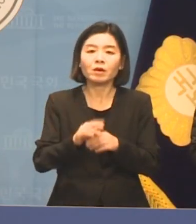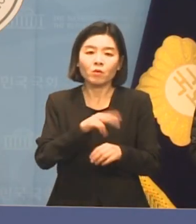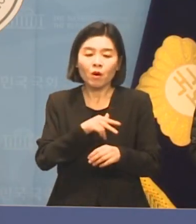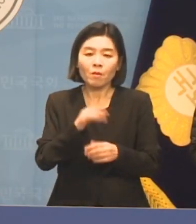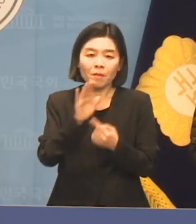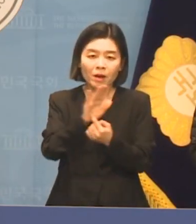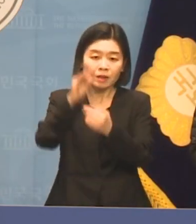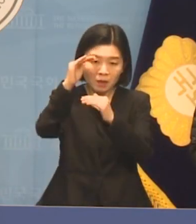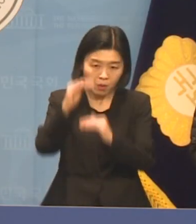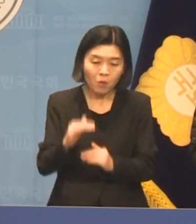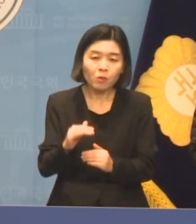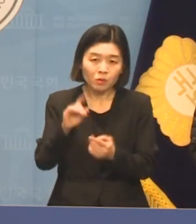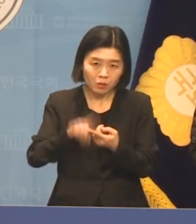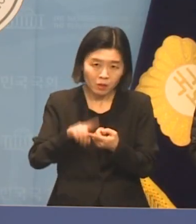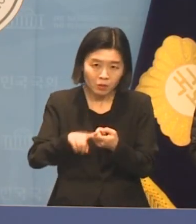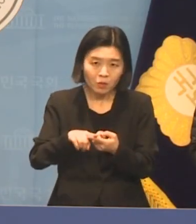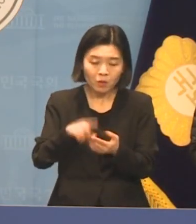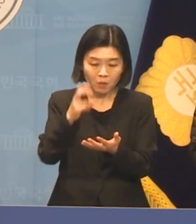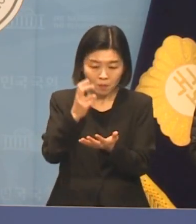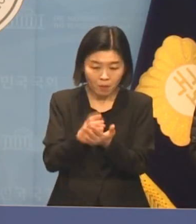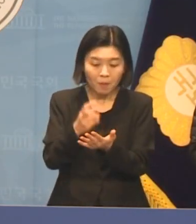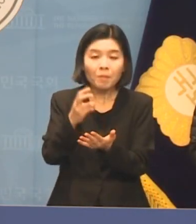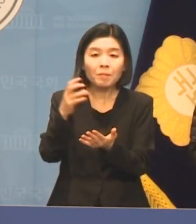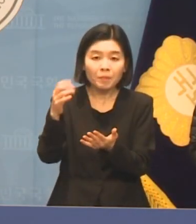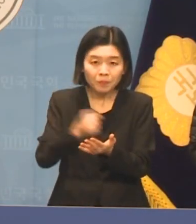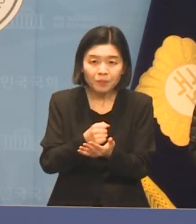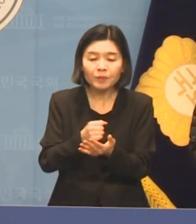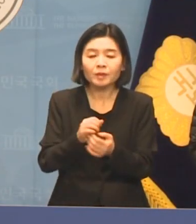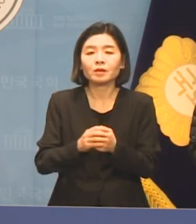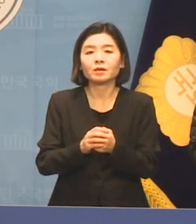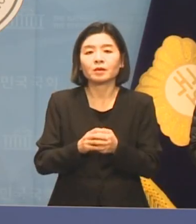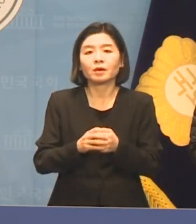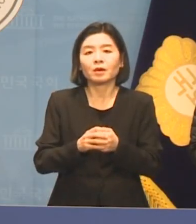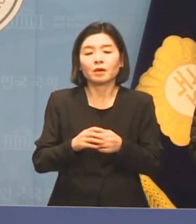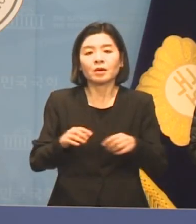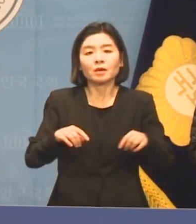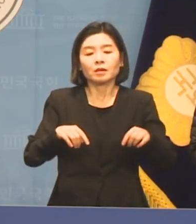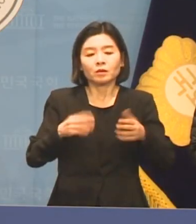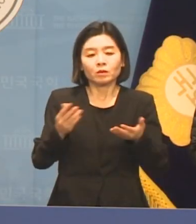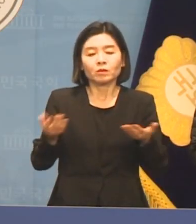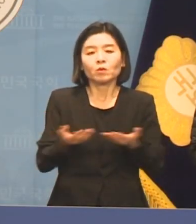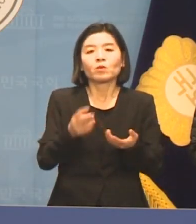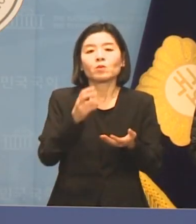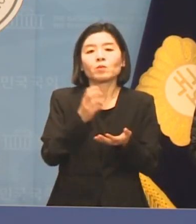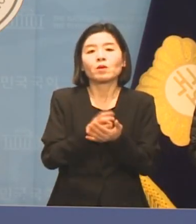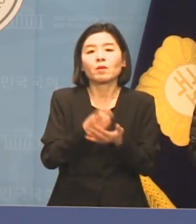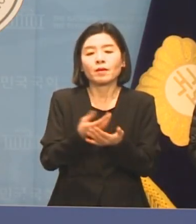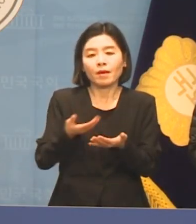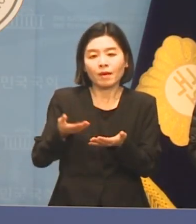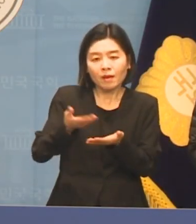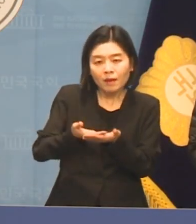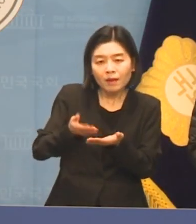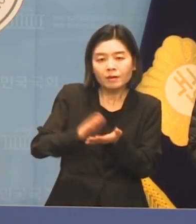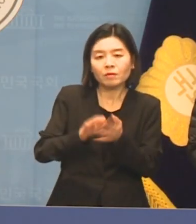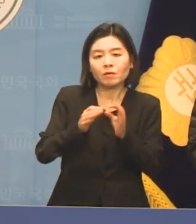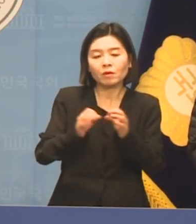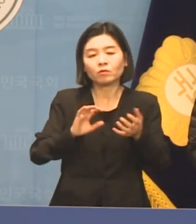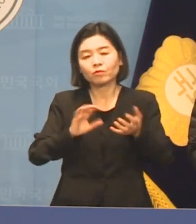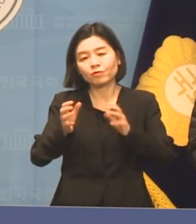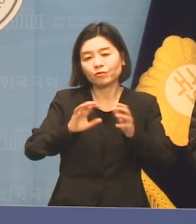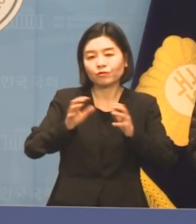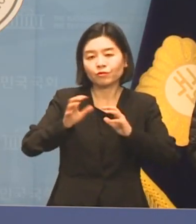개정안이 다시 한번 기폭제가 되어 한동안 멈추어 있던 노조법 개정 논의가